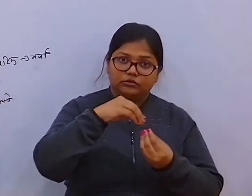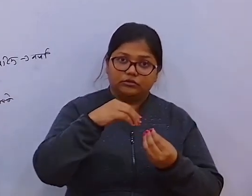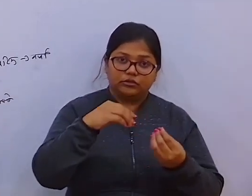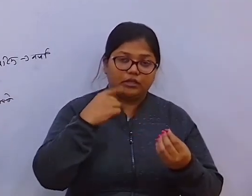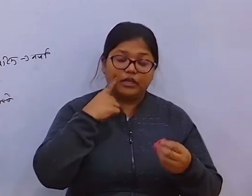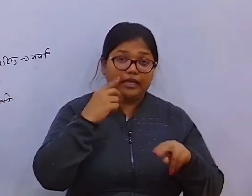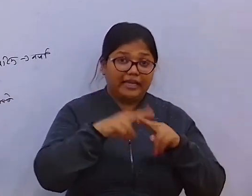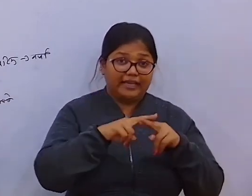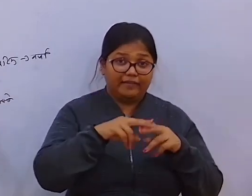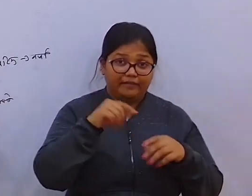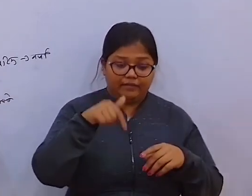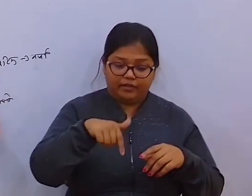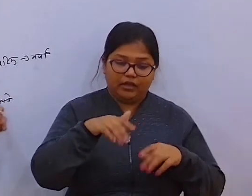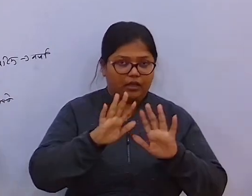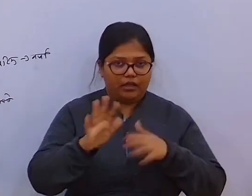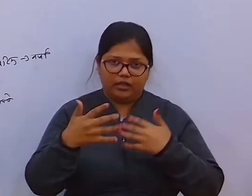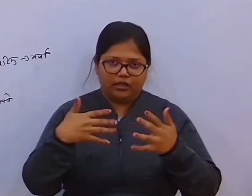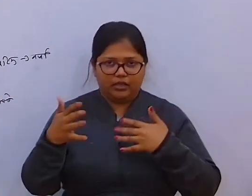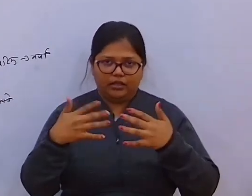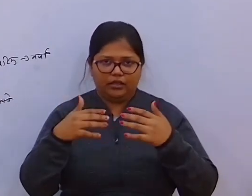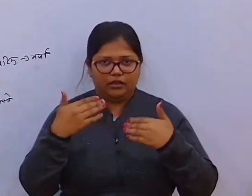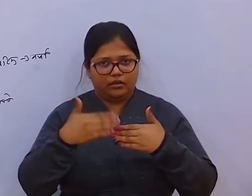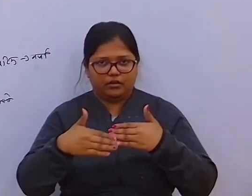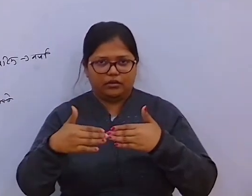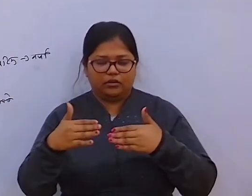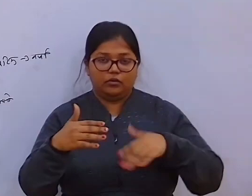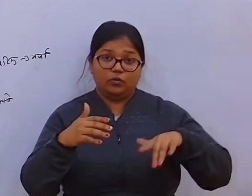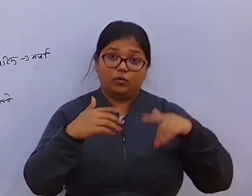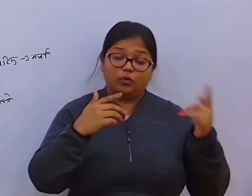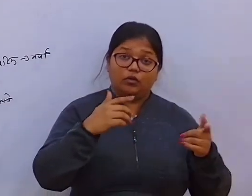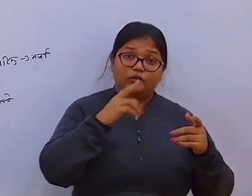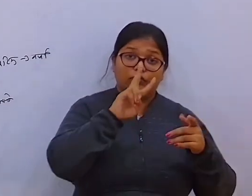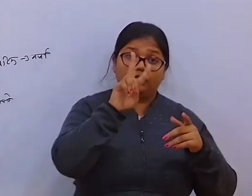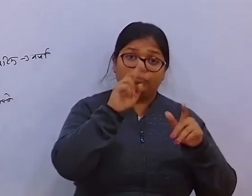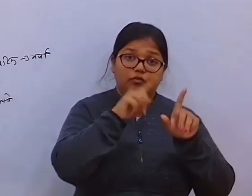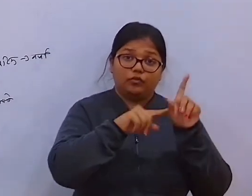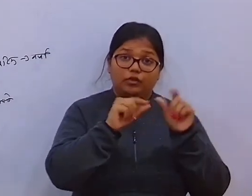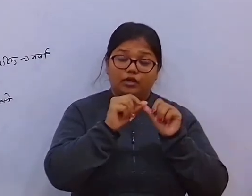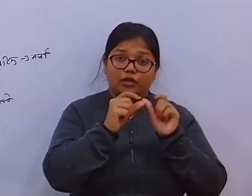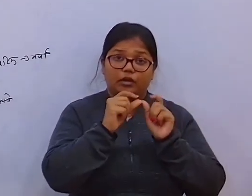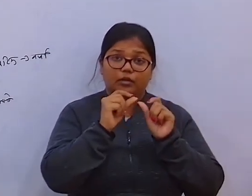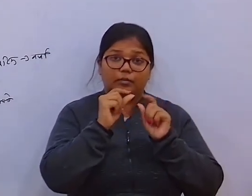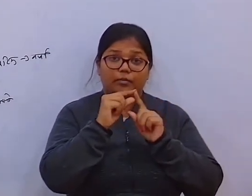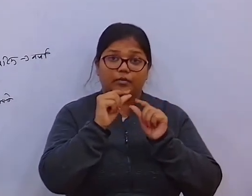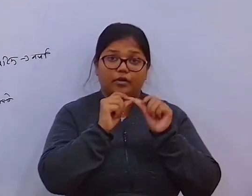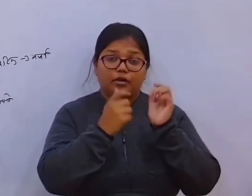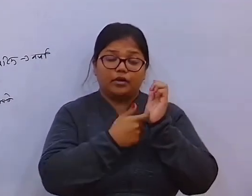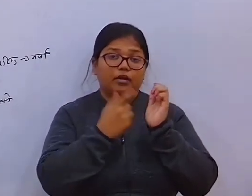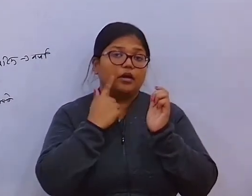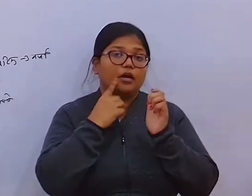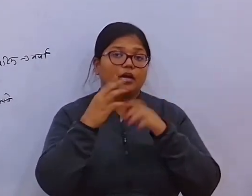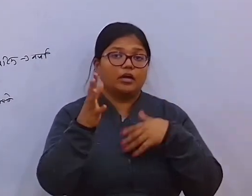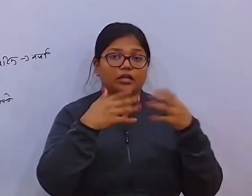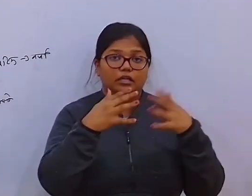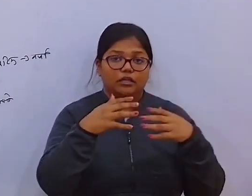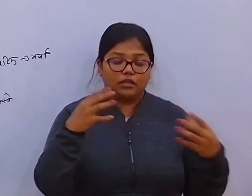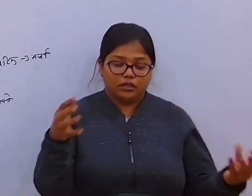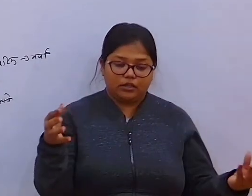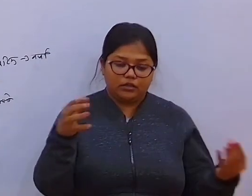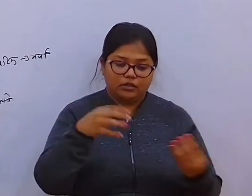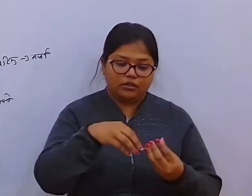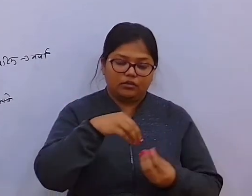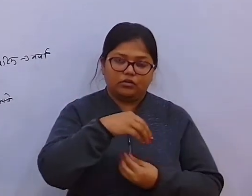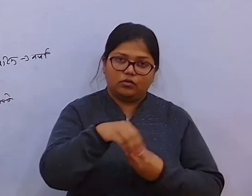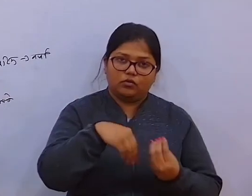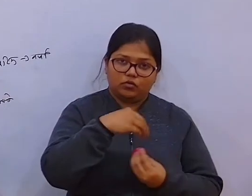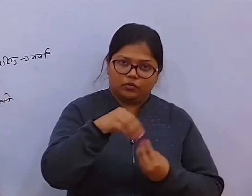मतलब ठंड, आद्र, क्योंकि जो साउथ वाली जो व्यापारिक पवने हैं वो क्या रहती है, उसमें आर्द्रता रहती है,